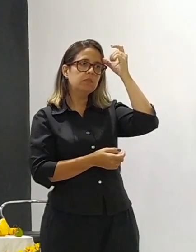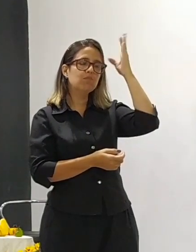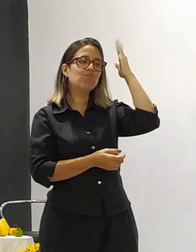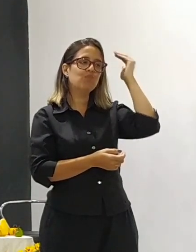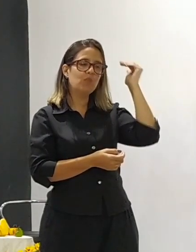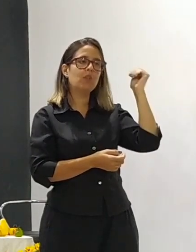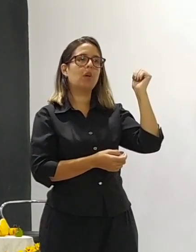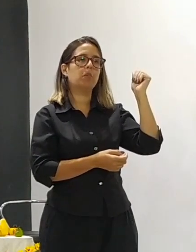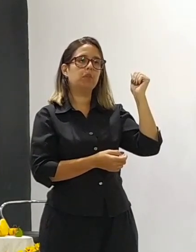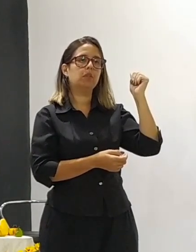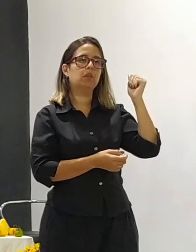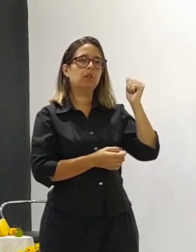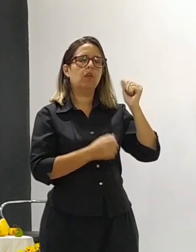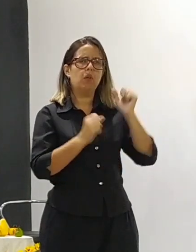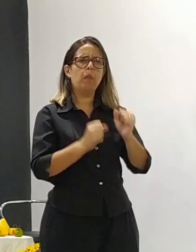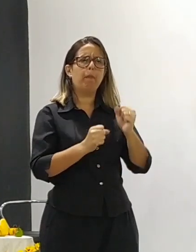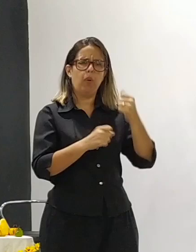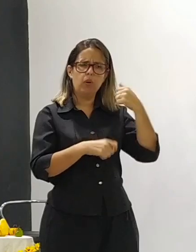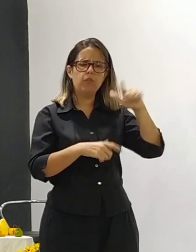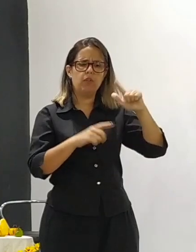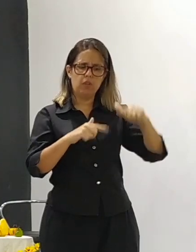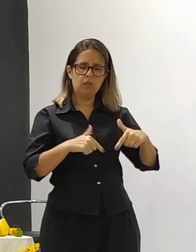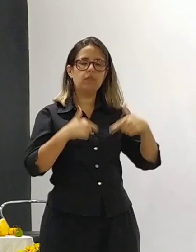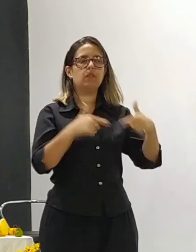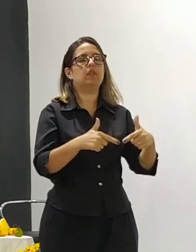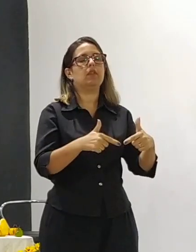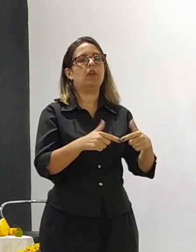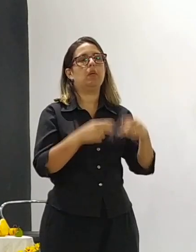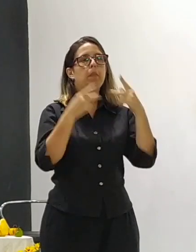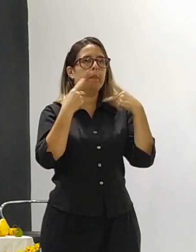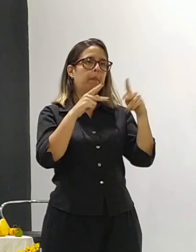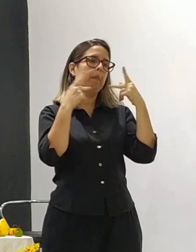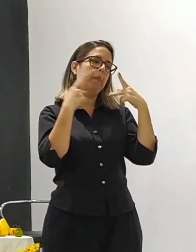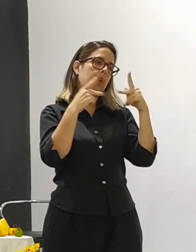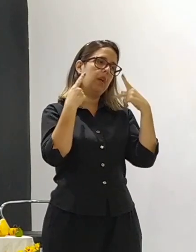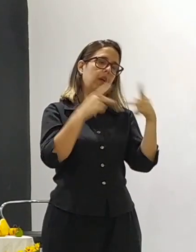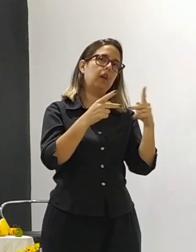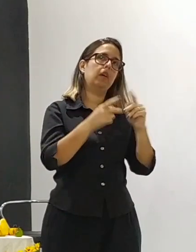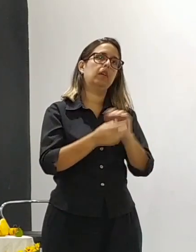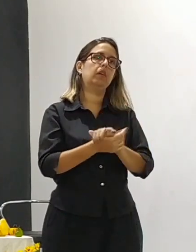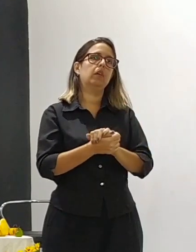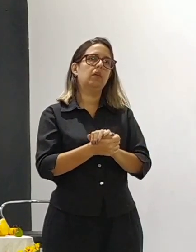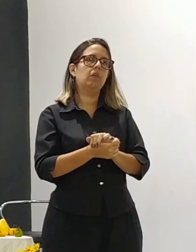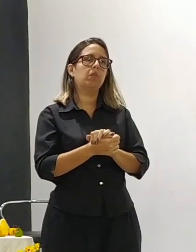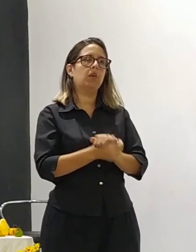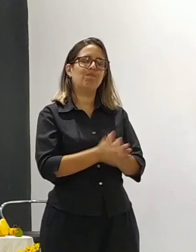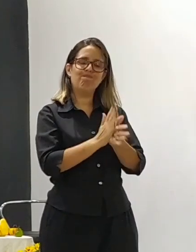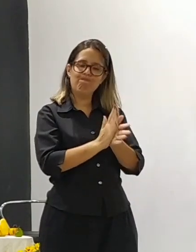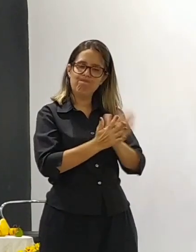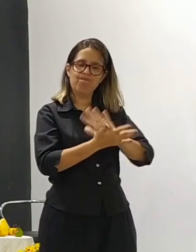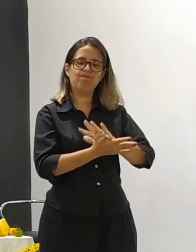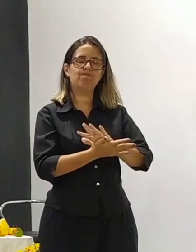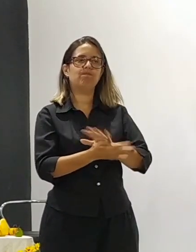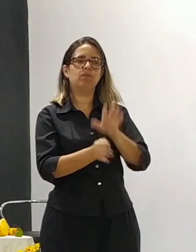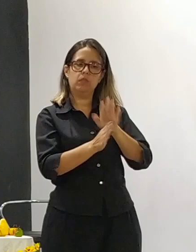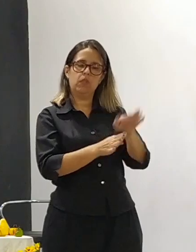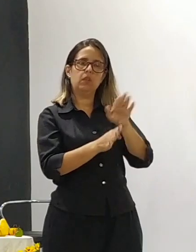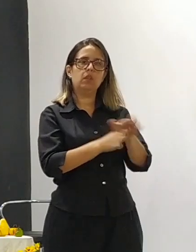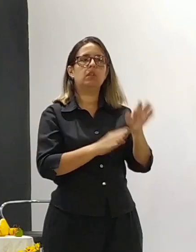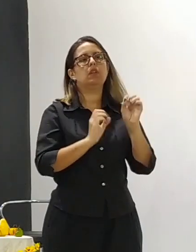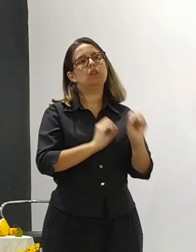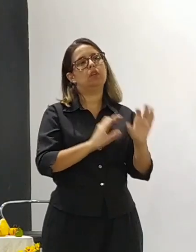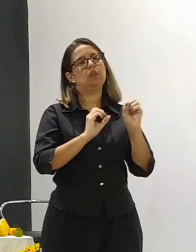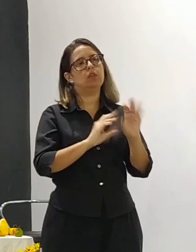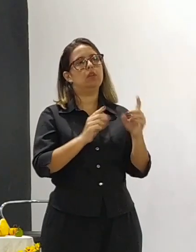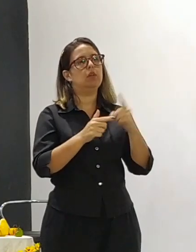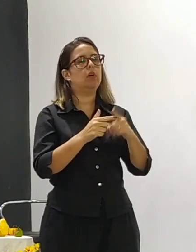disso. Você pode ir, pode avançar, pode pregar, pode repreender, pode ensinar, porque o